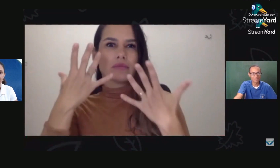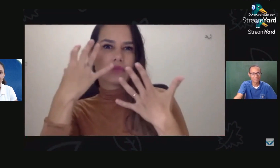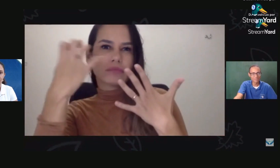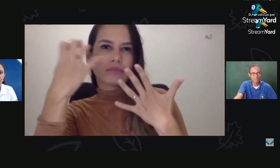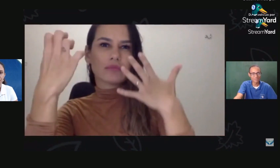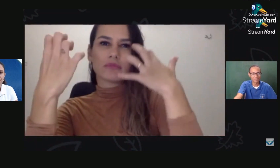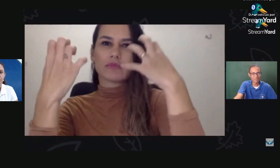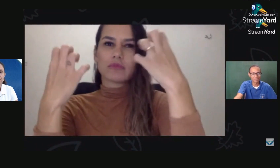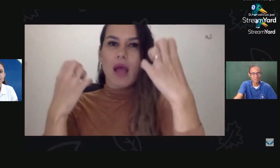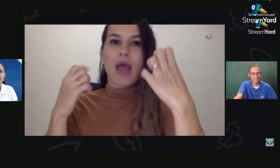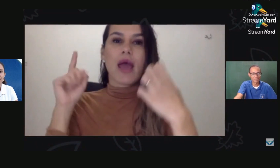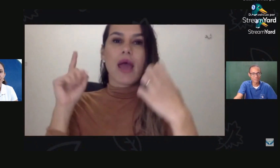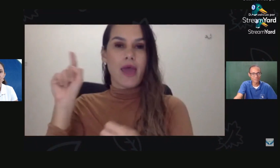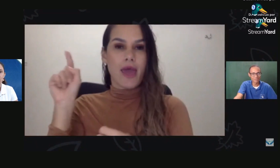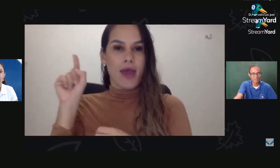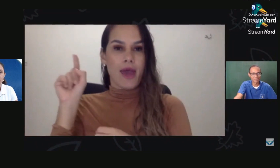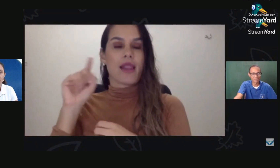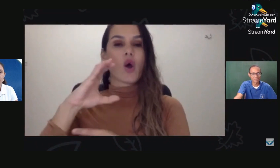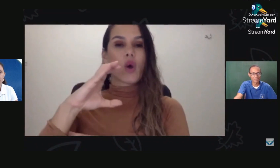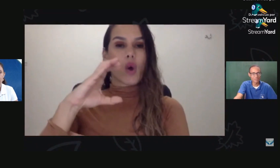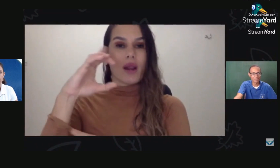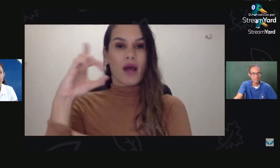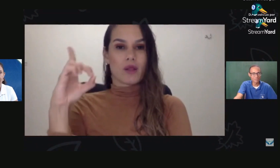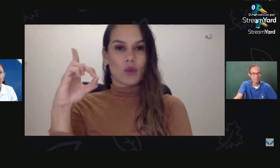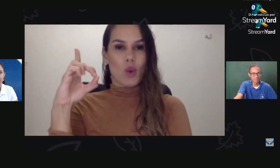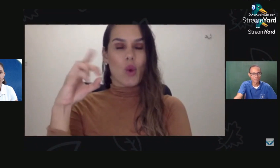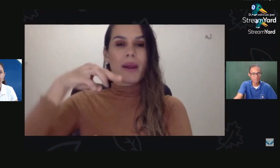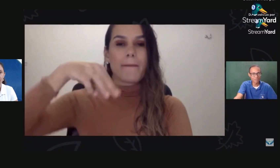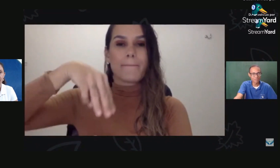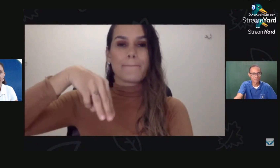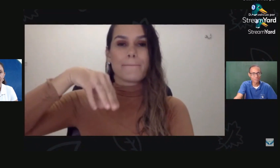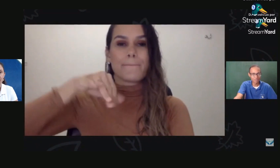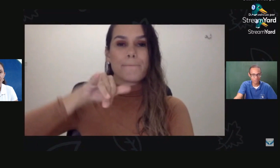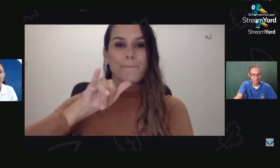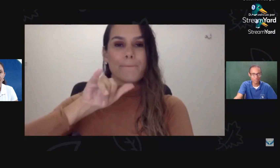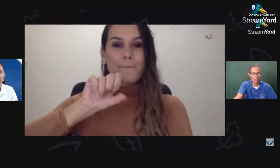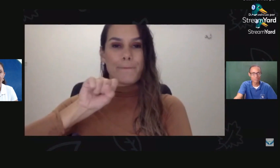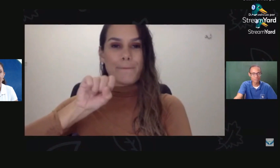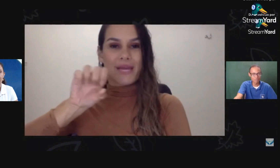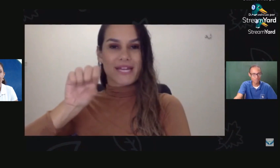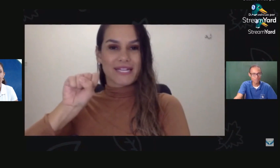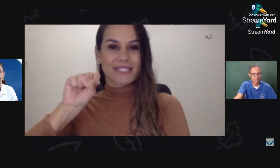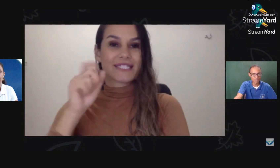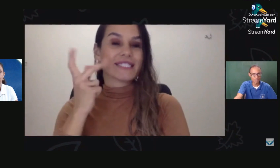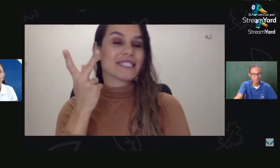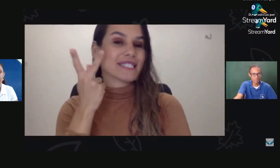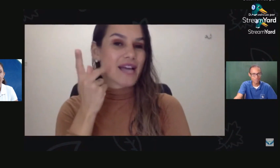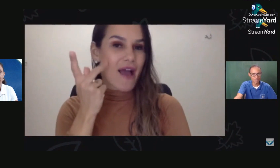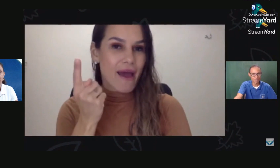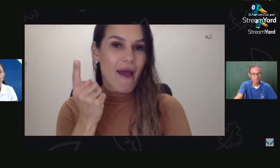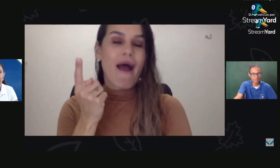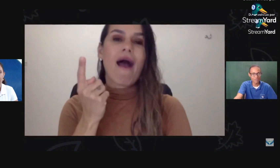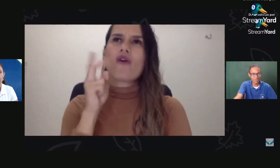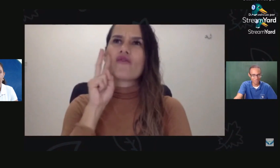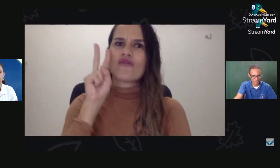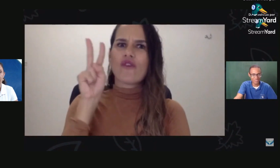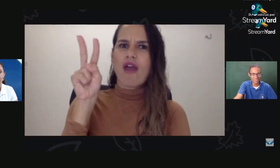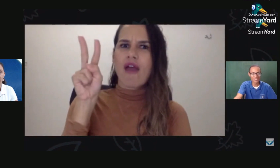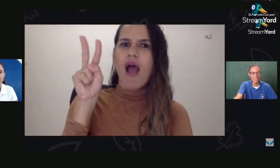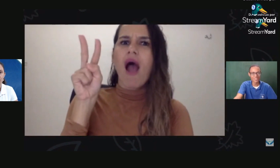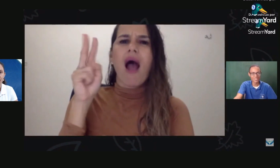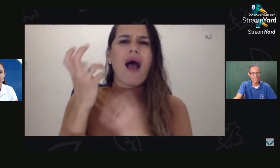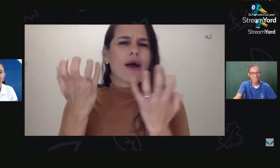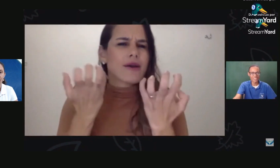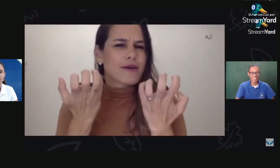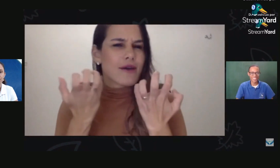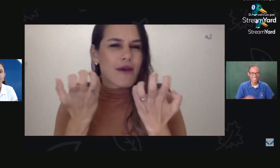tudo mais. E aí as pessoas começaram, então, né, a me convidar, e a coordenadora, né,